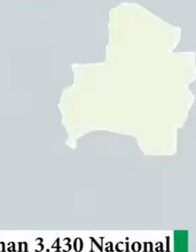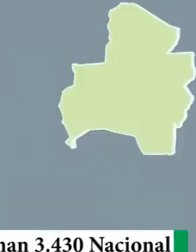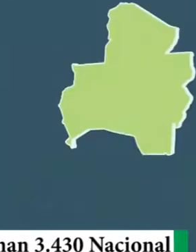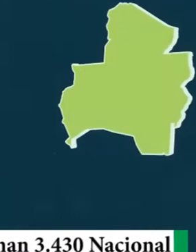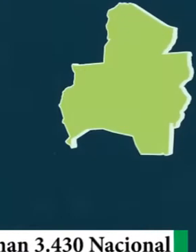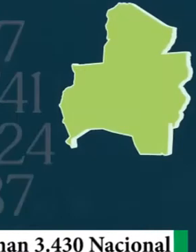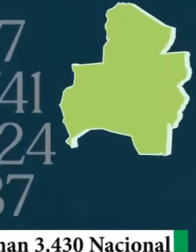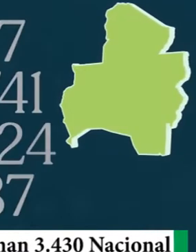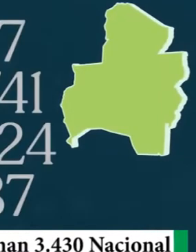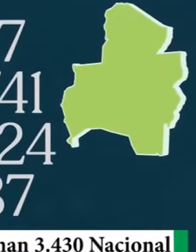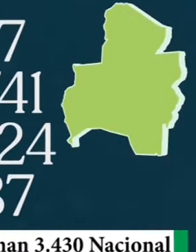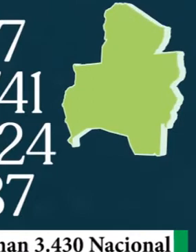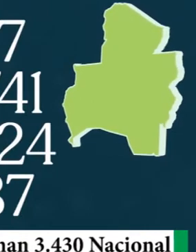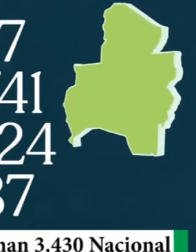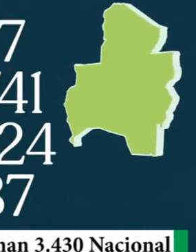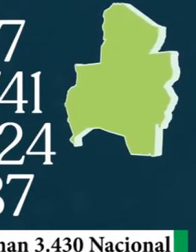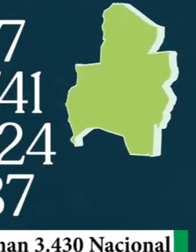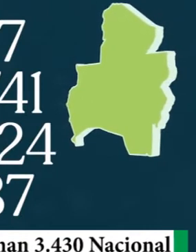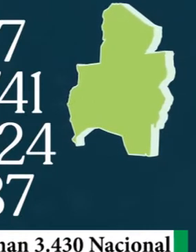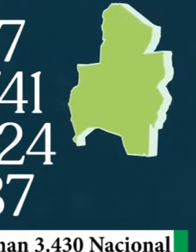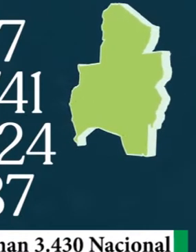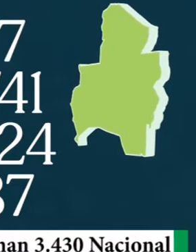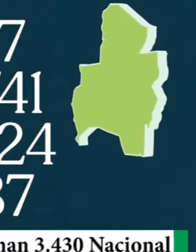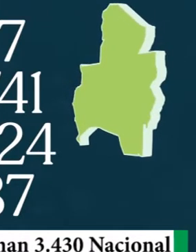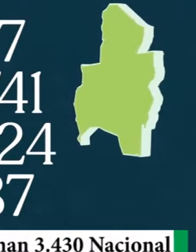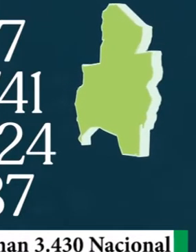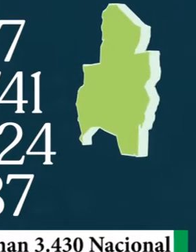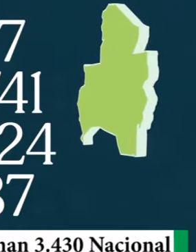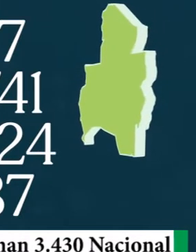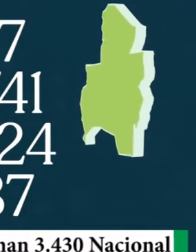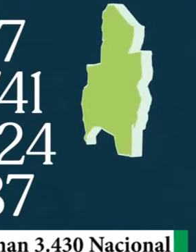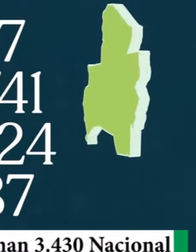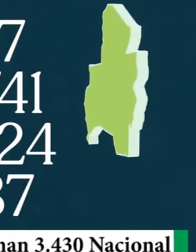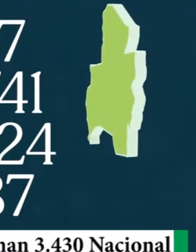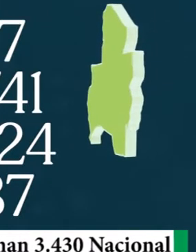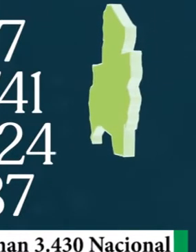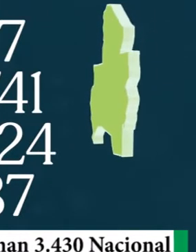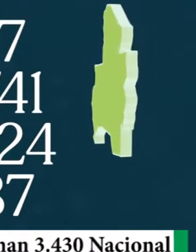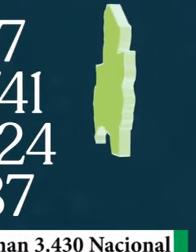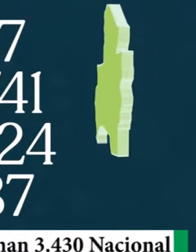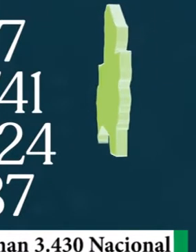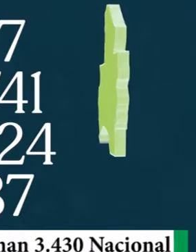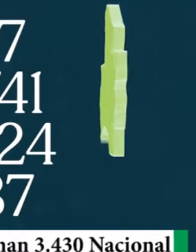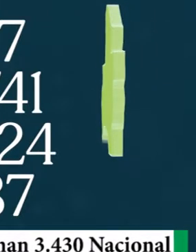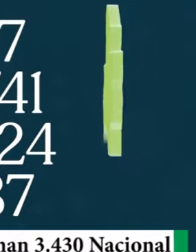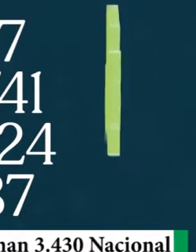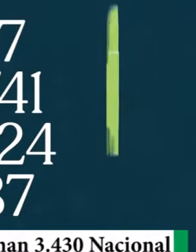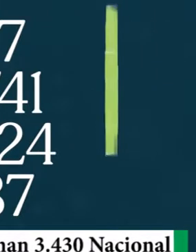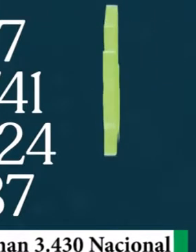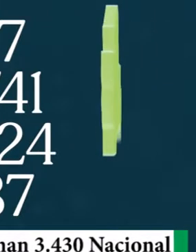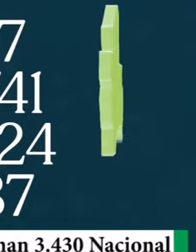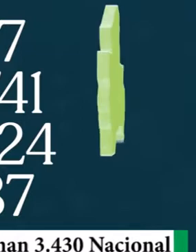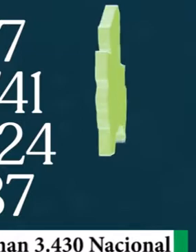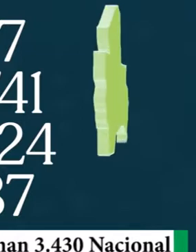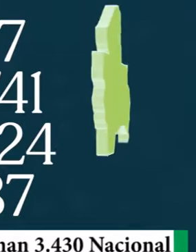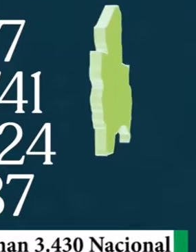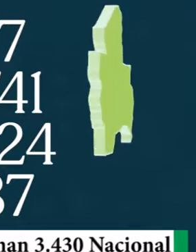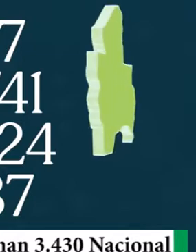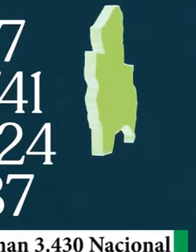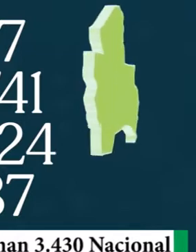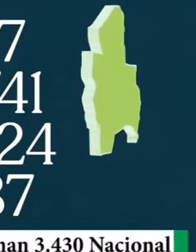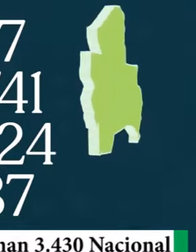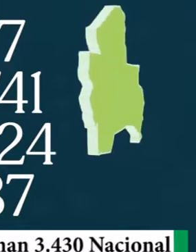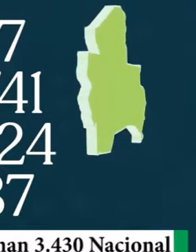datos por departamento santacruz nuevos contagios 317 personas contagiadas 11 mil